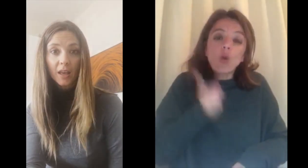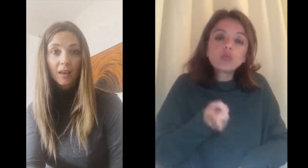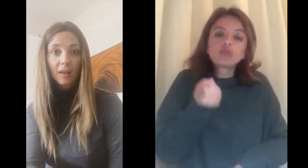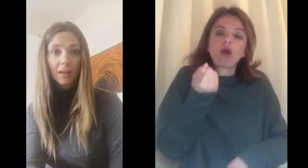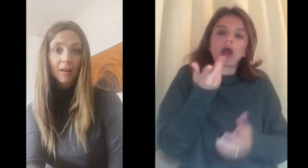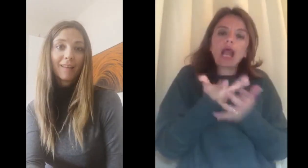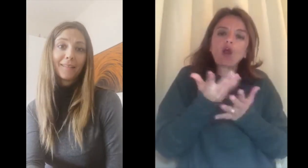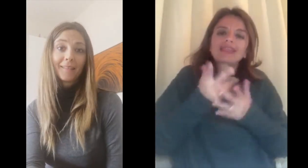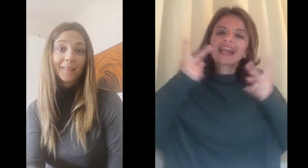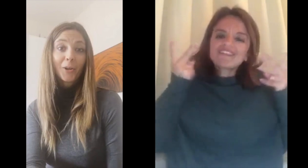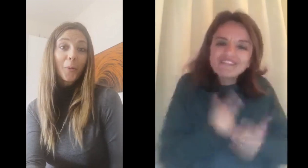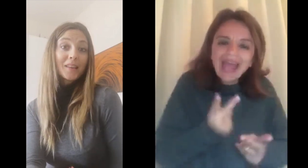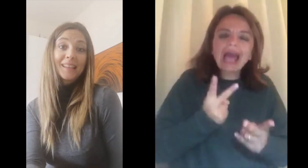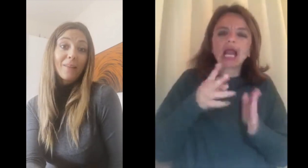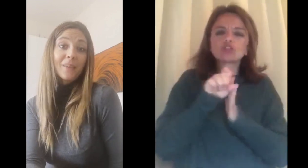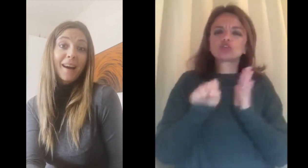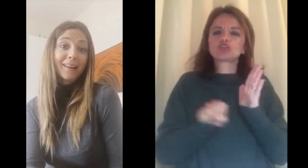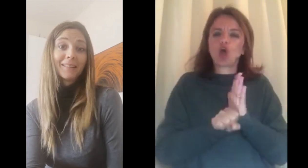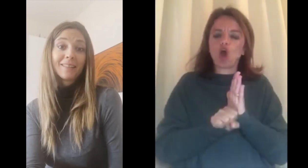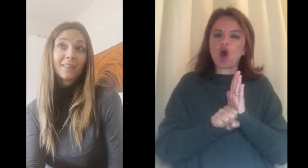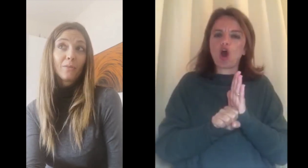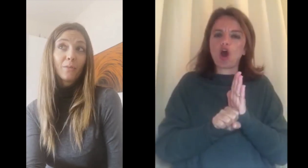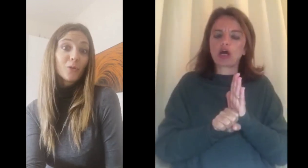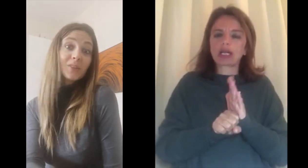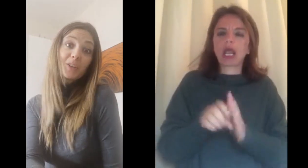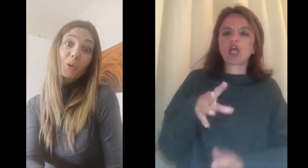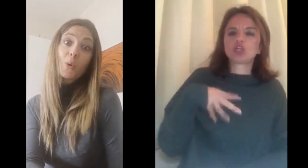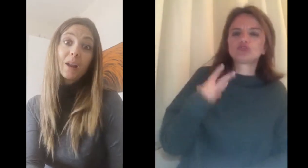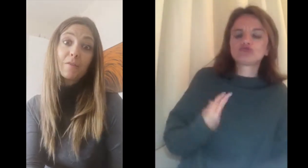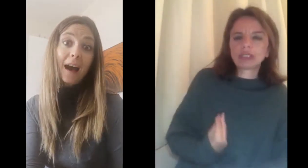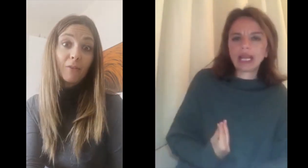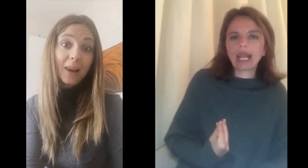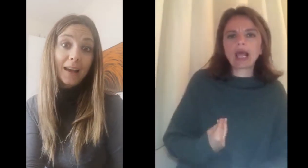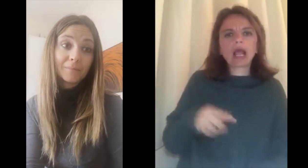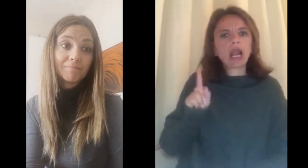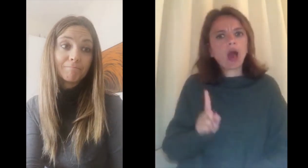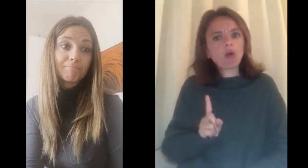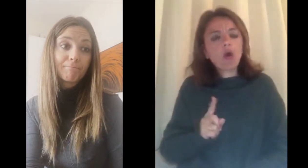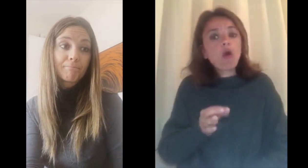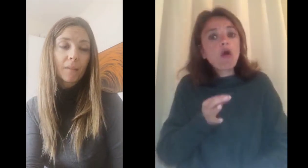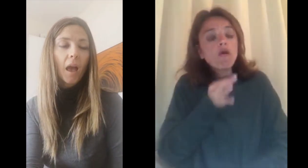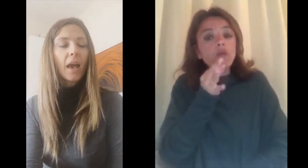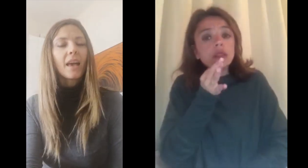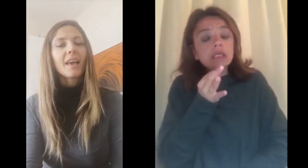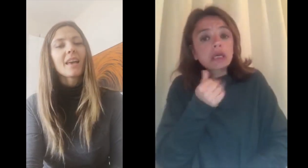Glauco. Come se la mia fosse solo una favola.